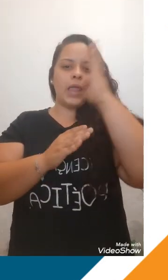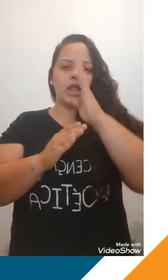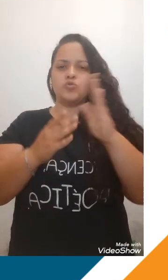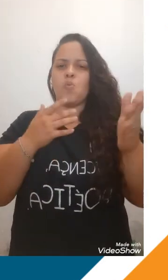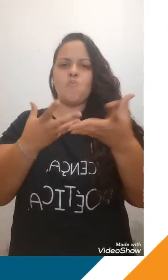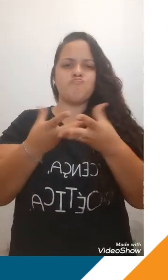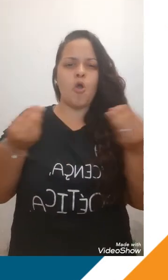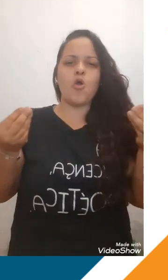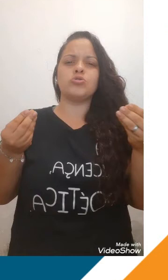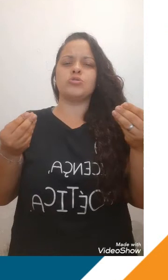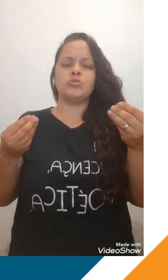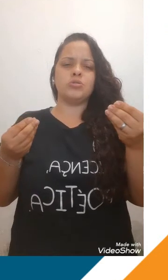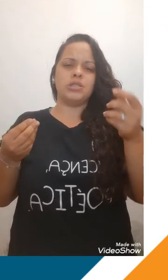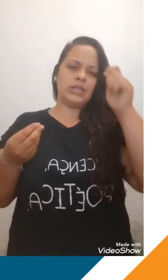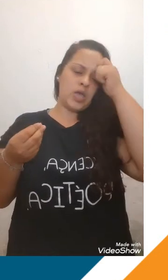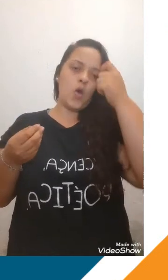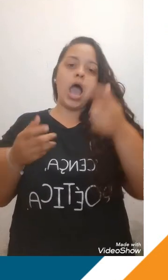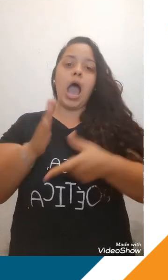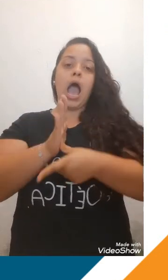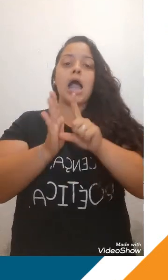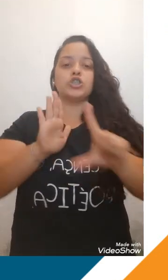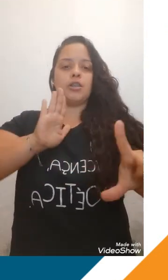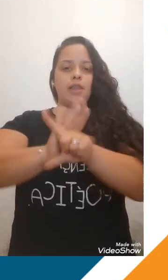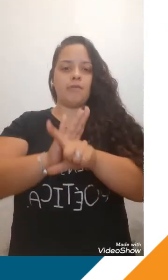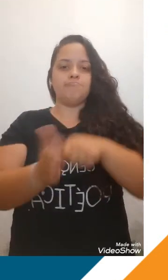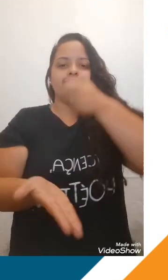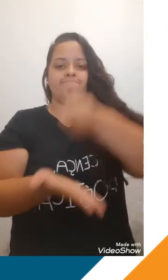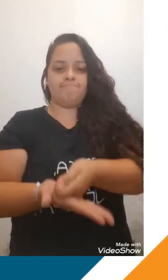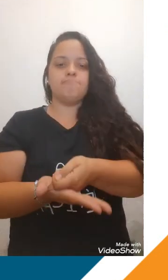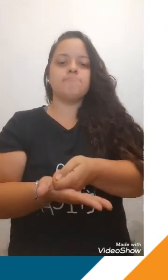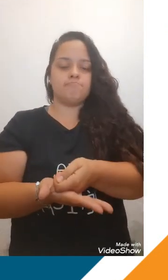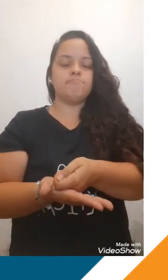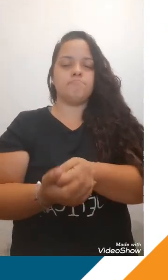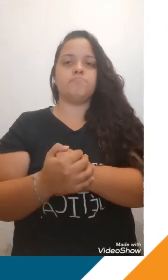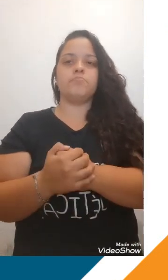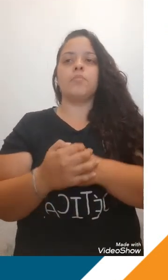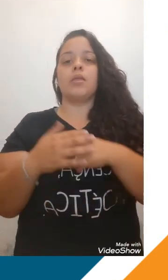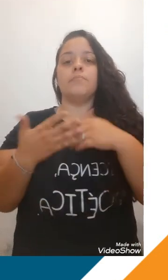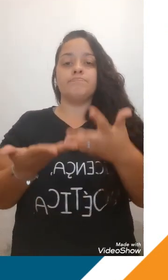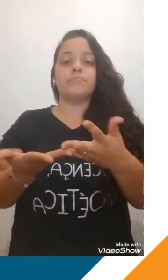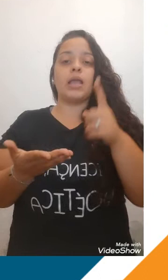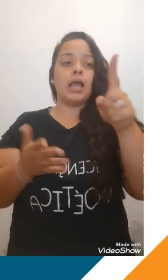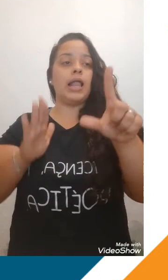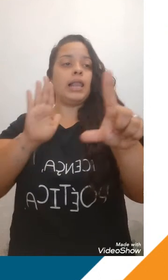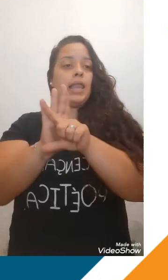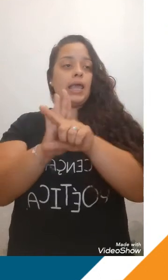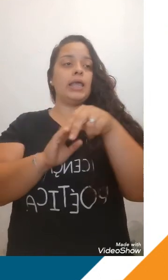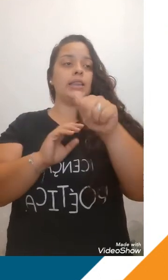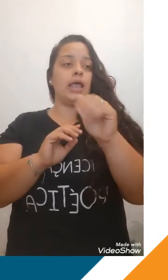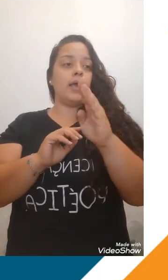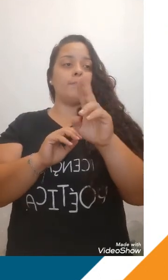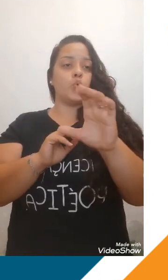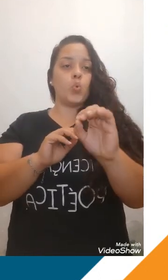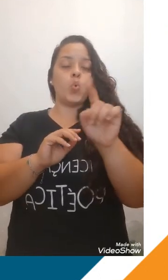ainda antes da aplicação regular dessa lei. Fora isso, a Lei Nabuco de Araújo é uma lei de